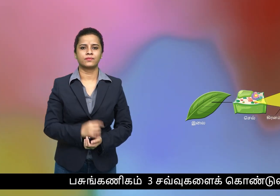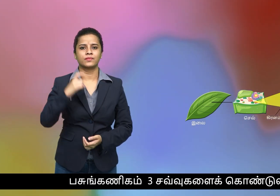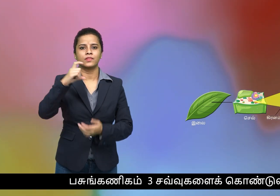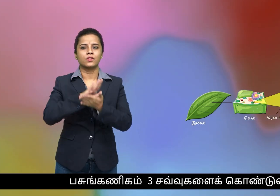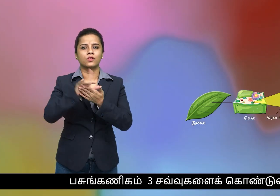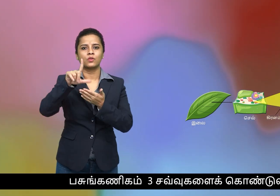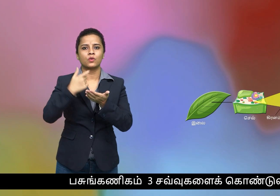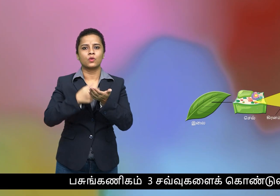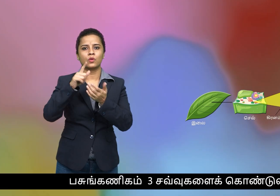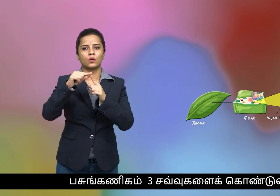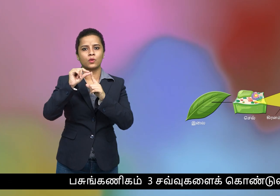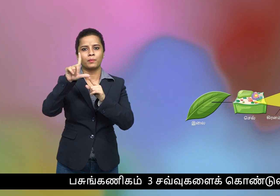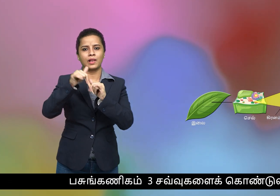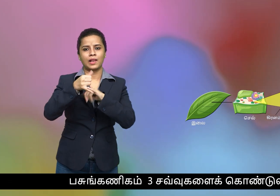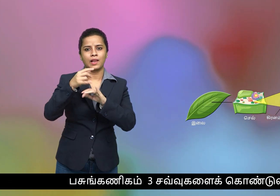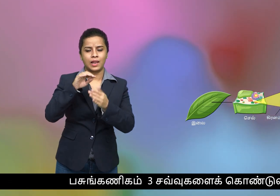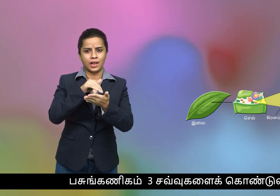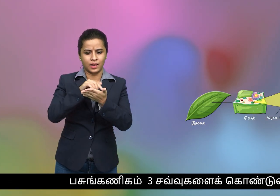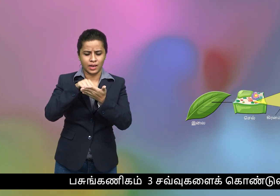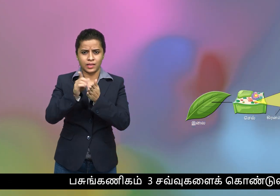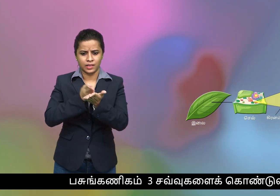பசுங்கனிகம் 3 சவ்வுகளை கொண்டுள்ளது.